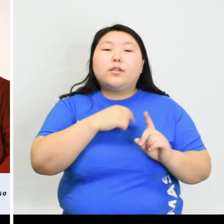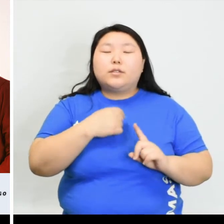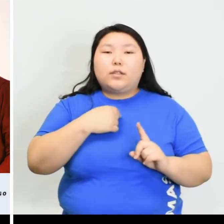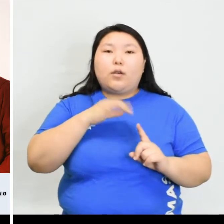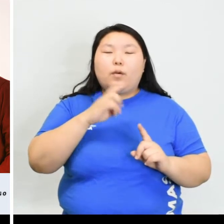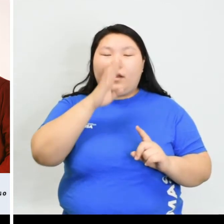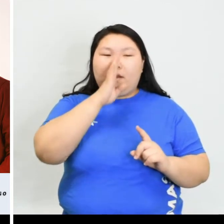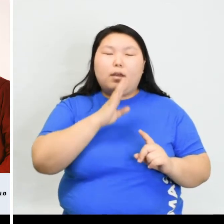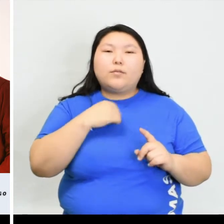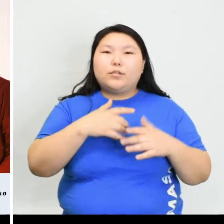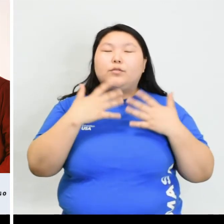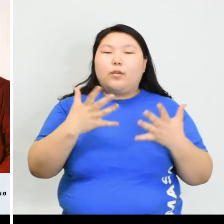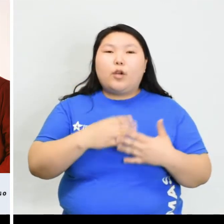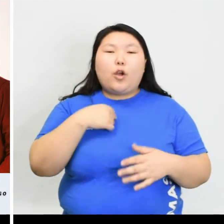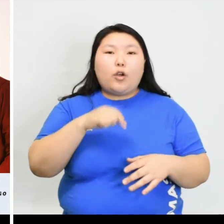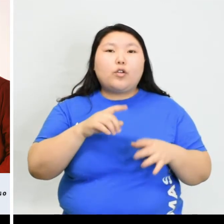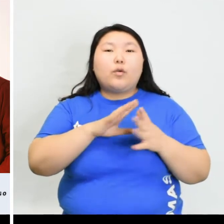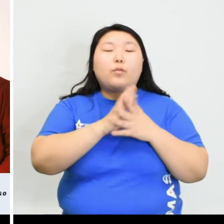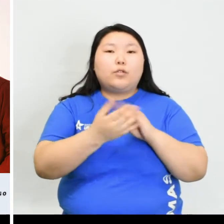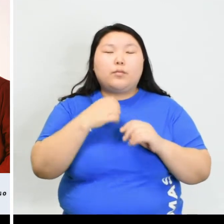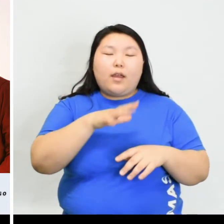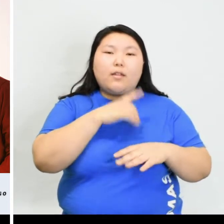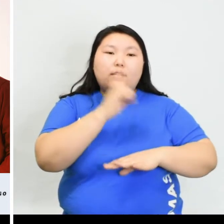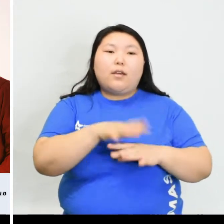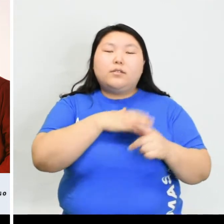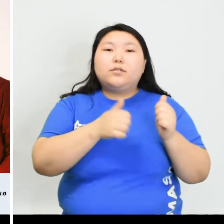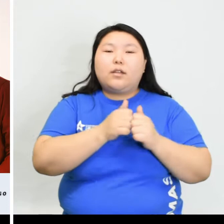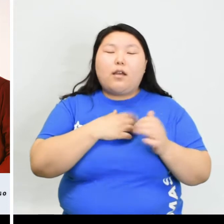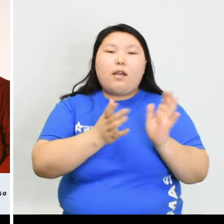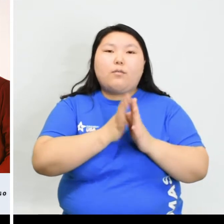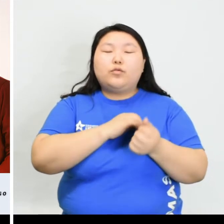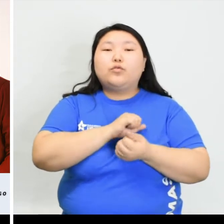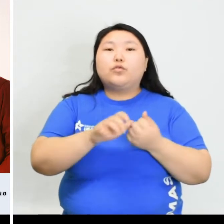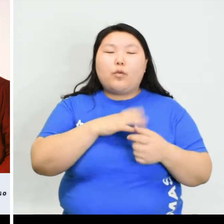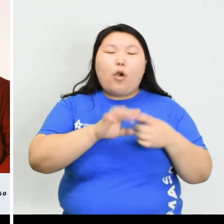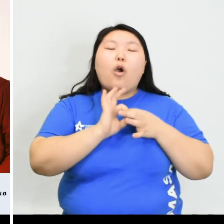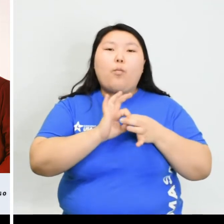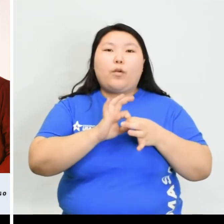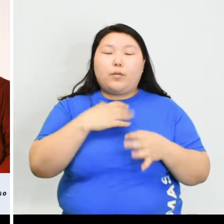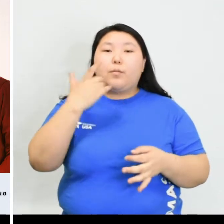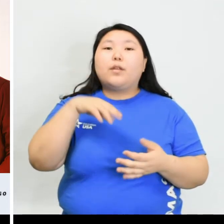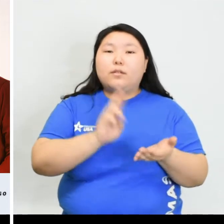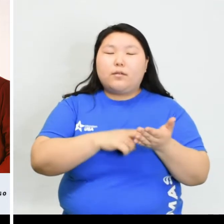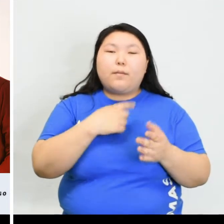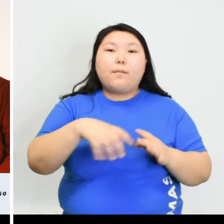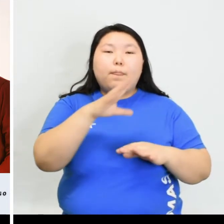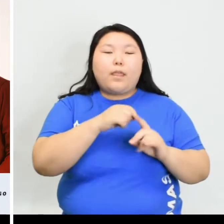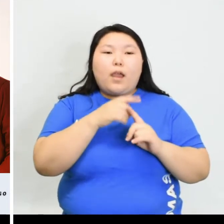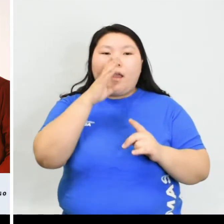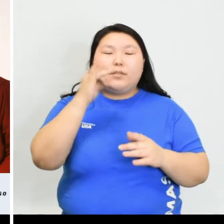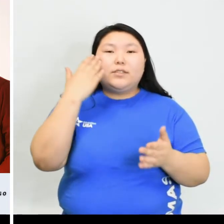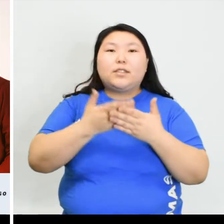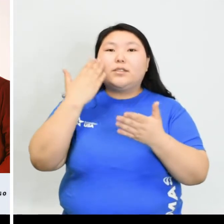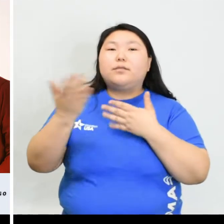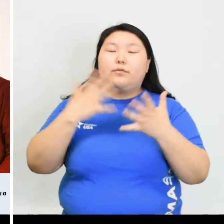бол амар гоосахта. Одоо хүртэл би тэр ангийнхан найз нартай хамт төгсөжтэй холбоотой байдаг. Тэгээ тэднээс амар санд